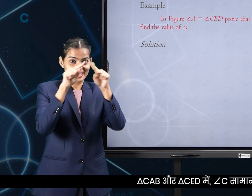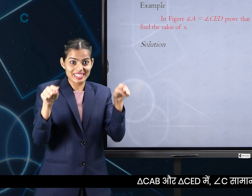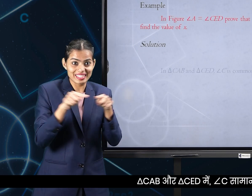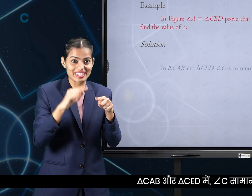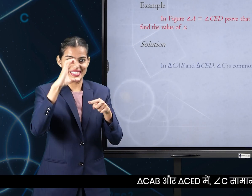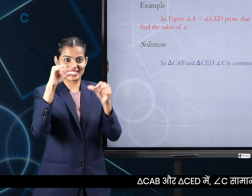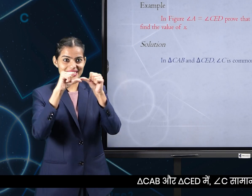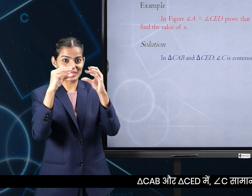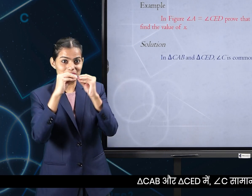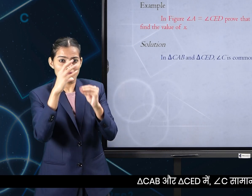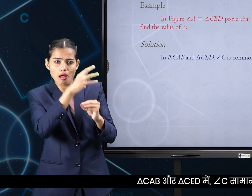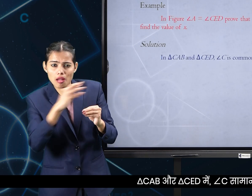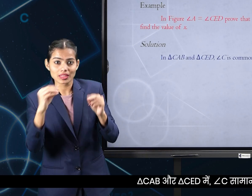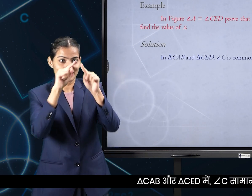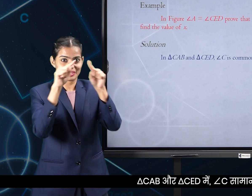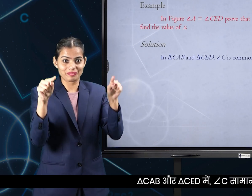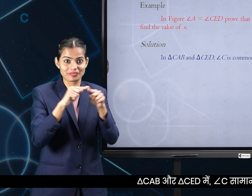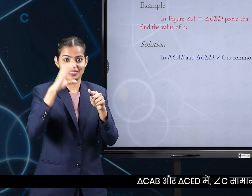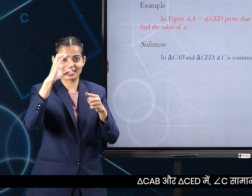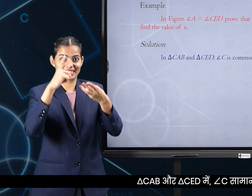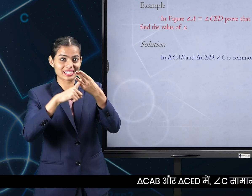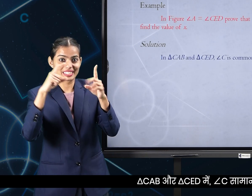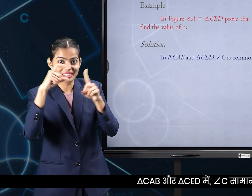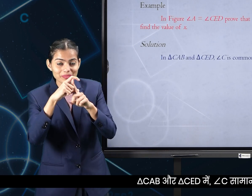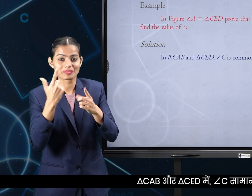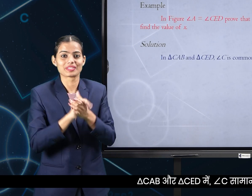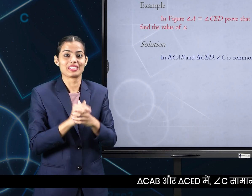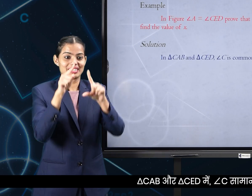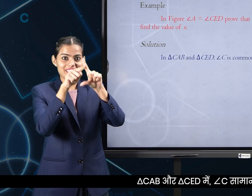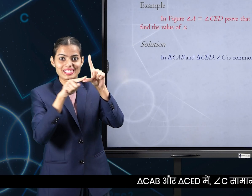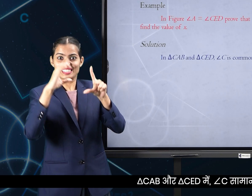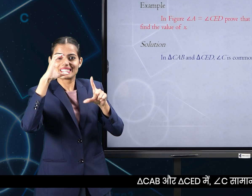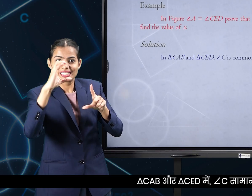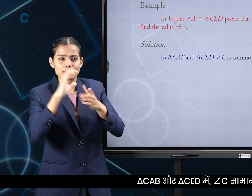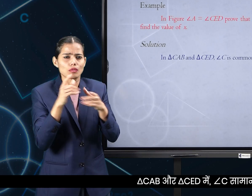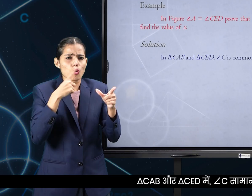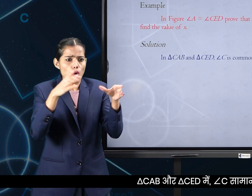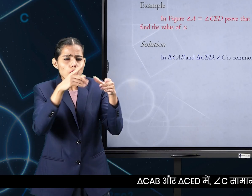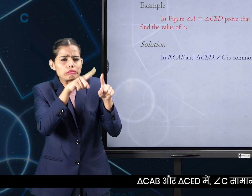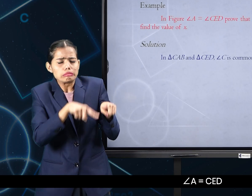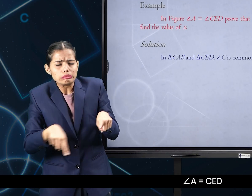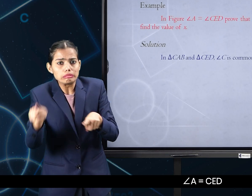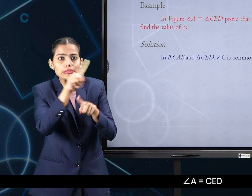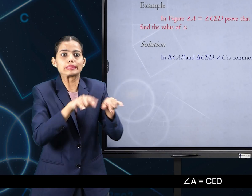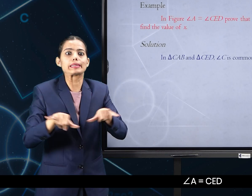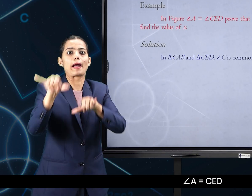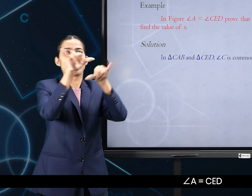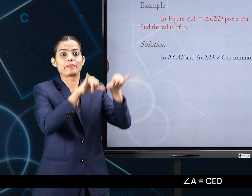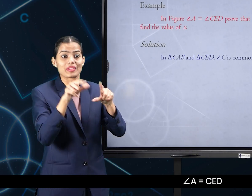त्रिभुज CAB और त्रिभुज CED में एंगल C सामान्य है। एंगल A इज